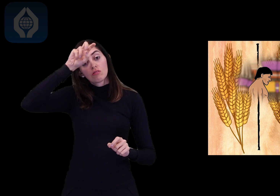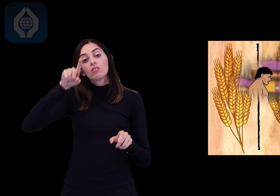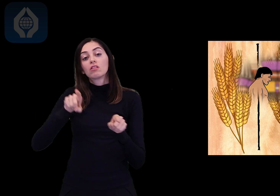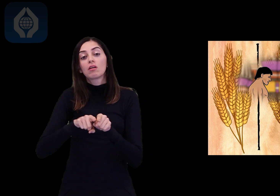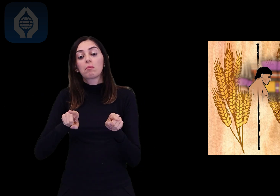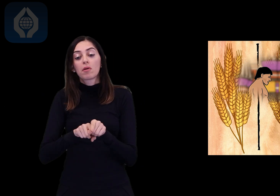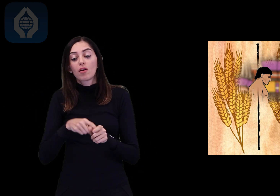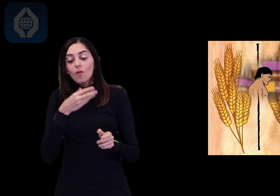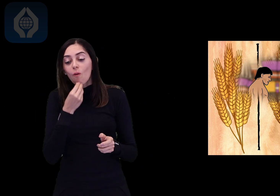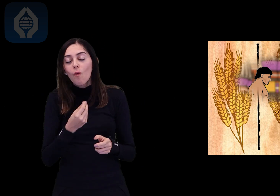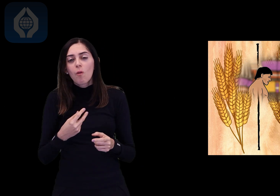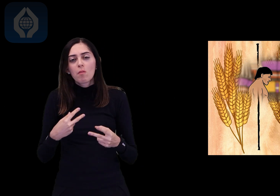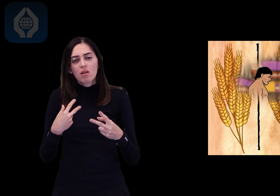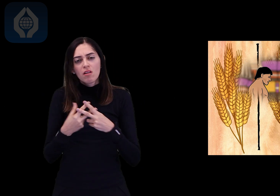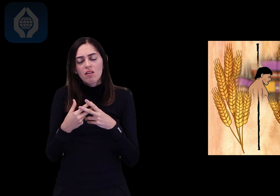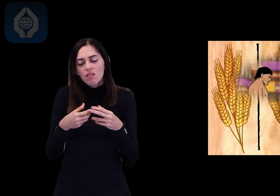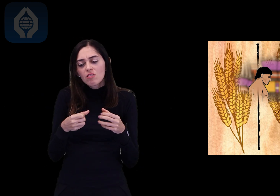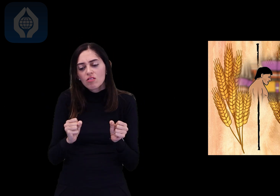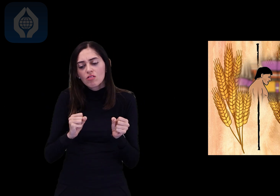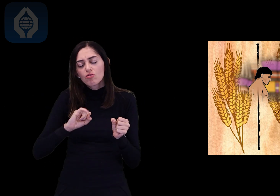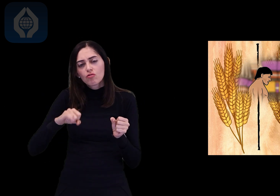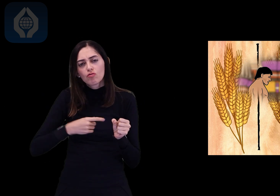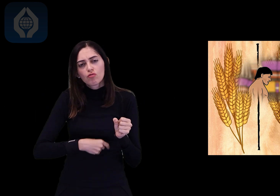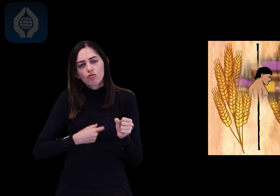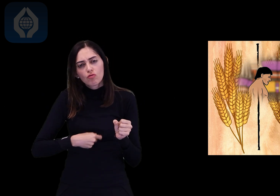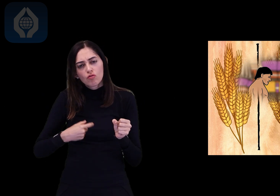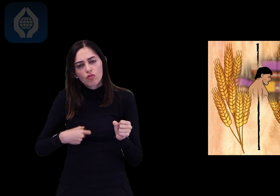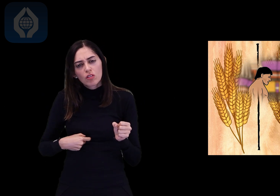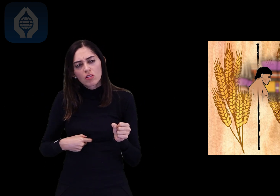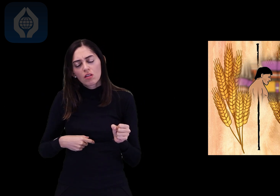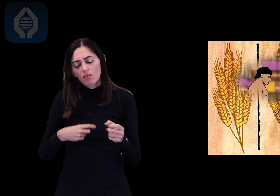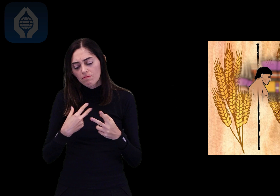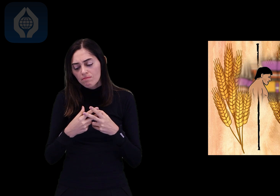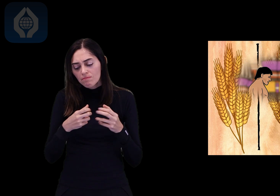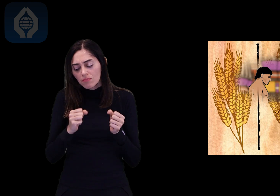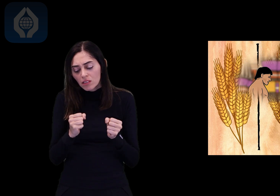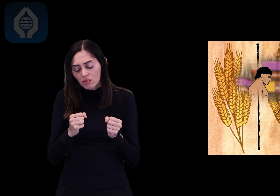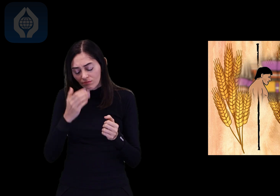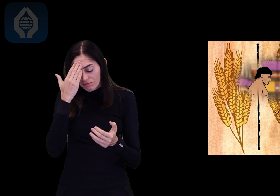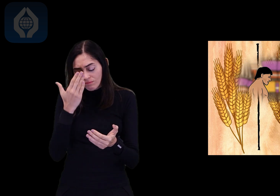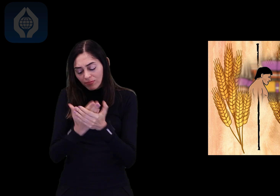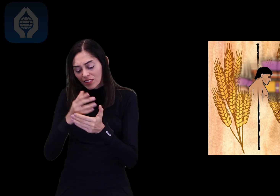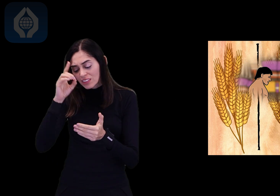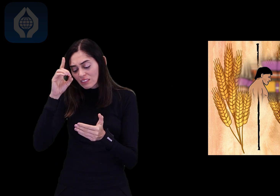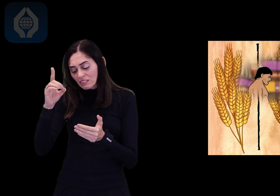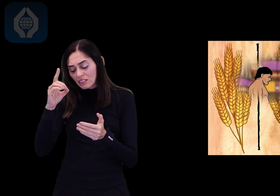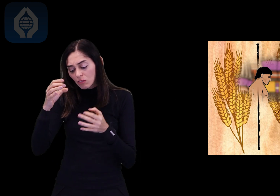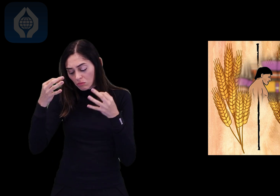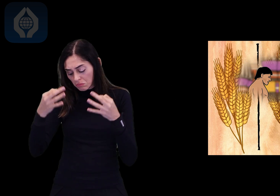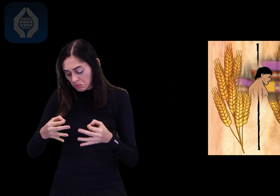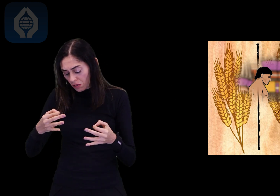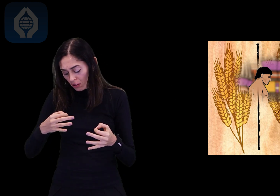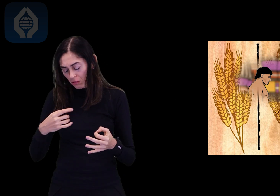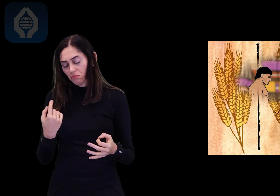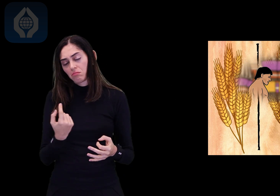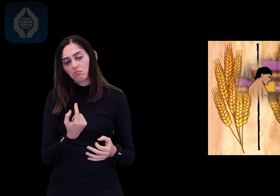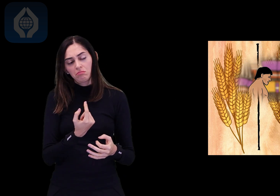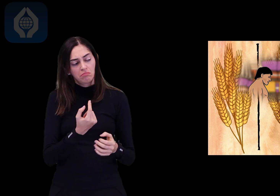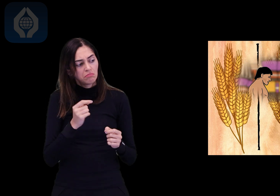Nessa época, José estava na prisão. Mesmo lá na prisão, José cria que os propósitos de Deus eram certos para ele.